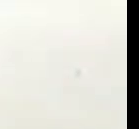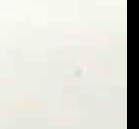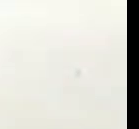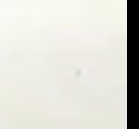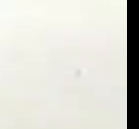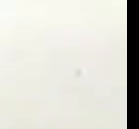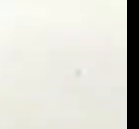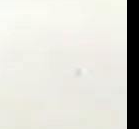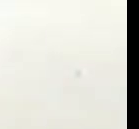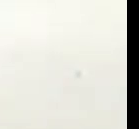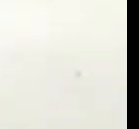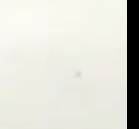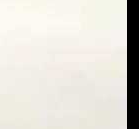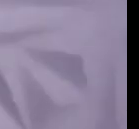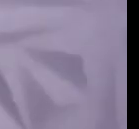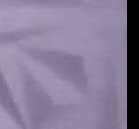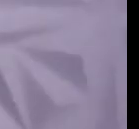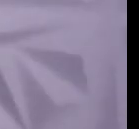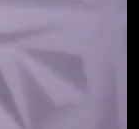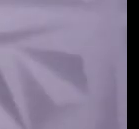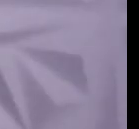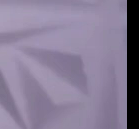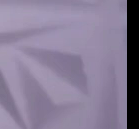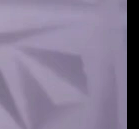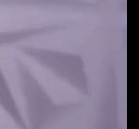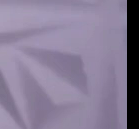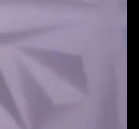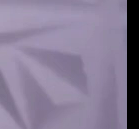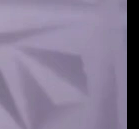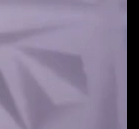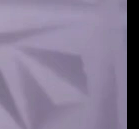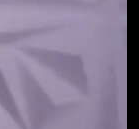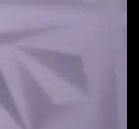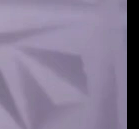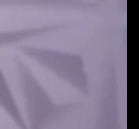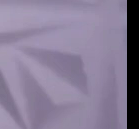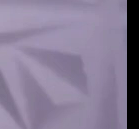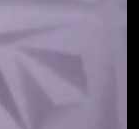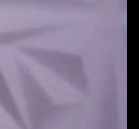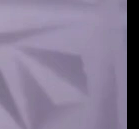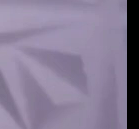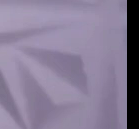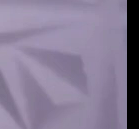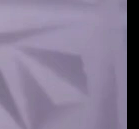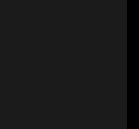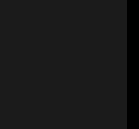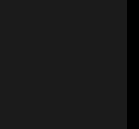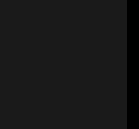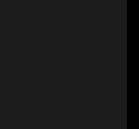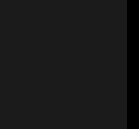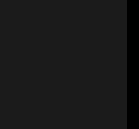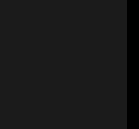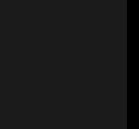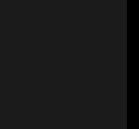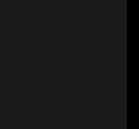Pues, seamos más conscientes de la importancia que es estar estudiando, aprendiendo. Síganse cuidando desde su casa. Por